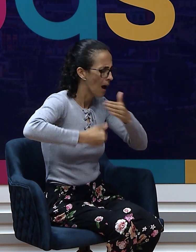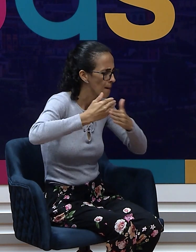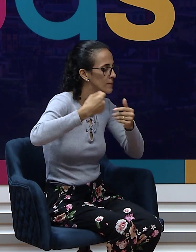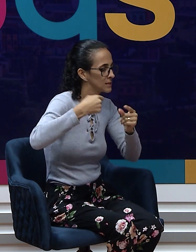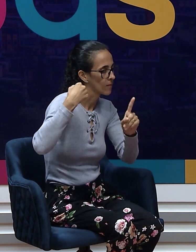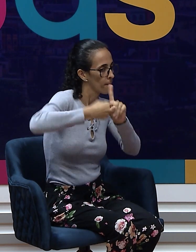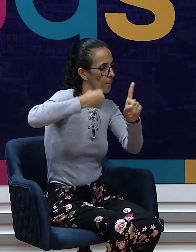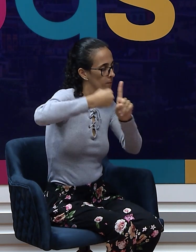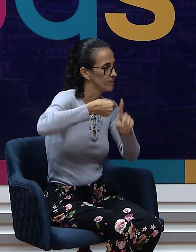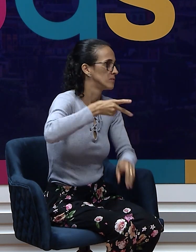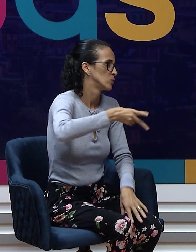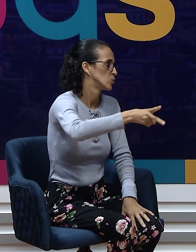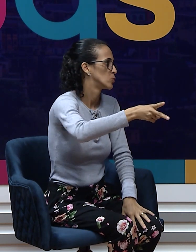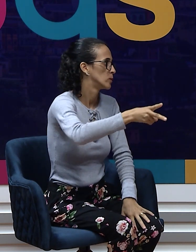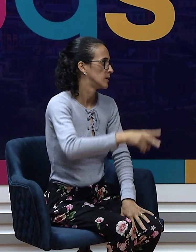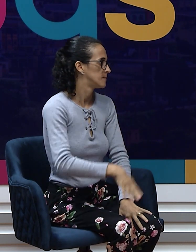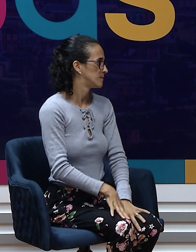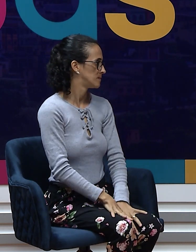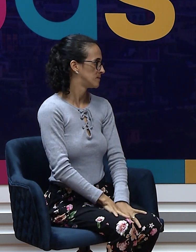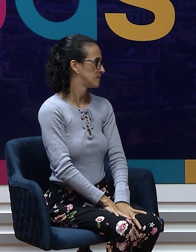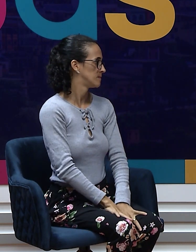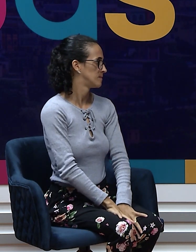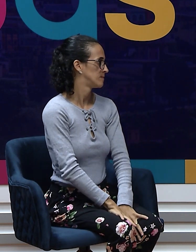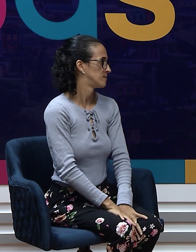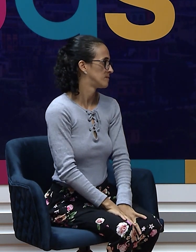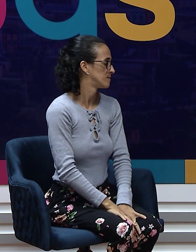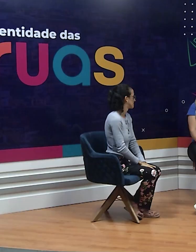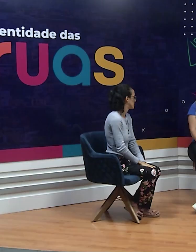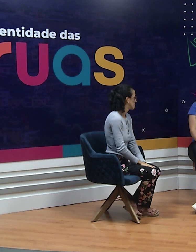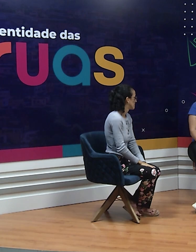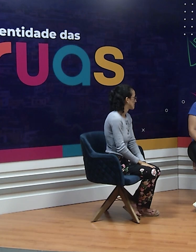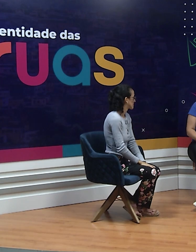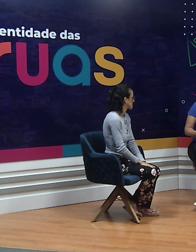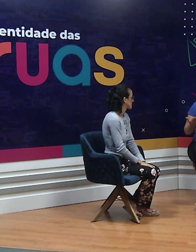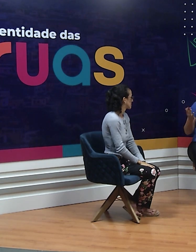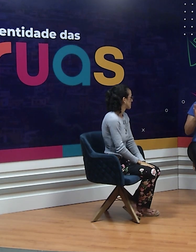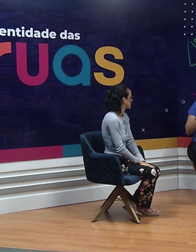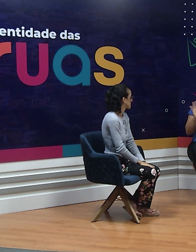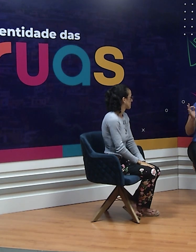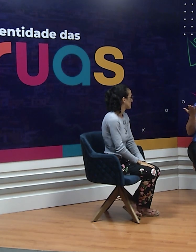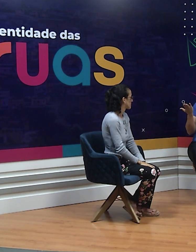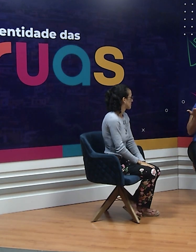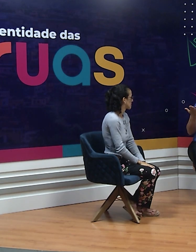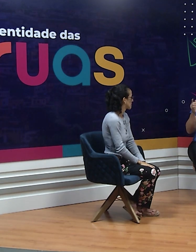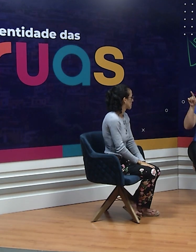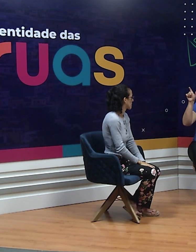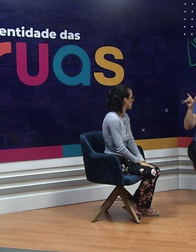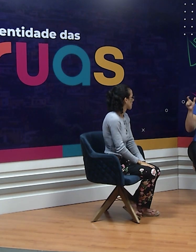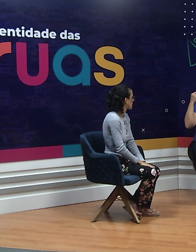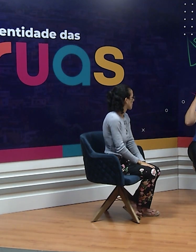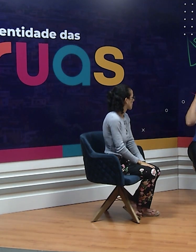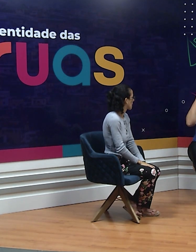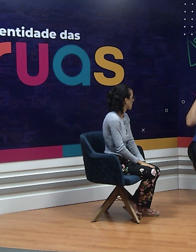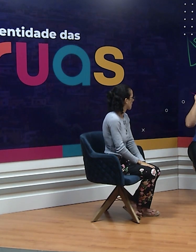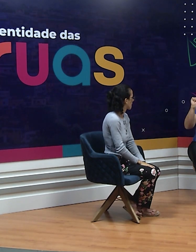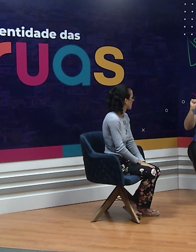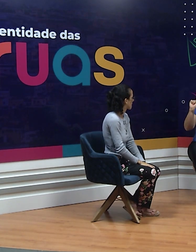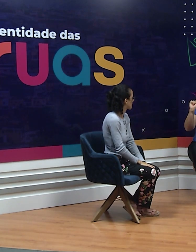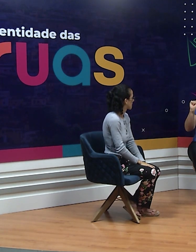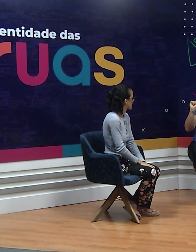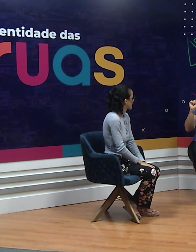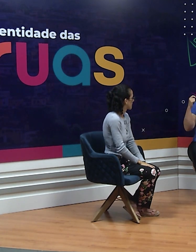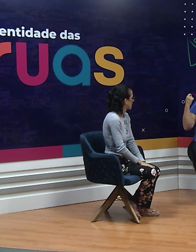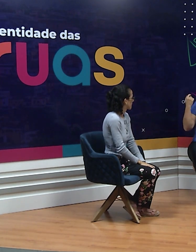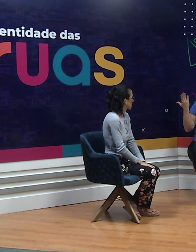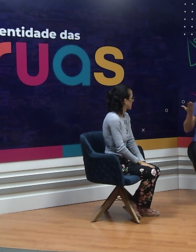complexo. 100% não, a gente continua a luta. O que vocês acham que está sendo feito ou que precisa ser feito para